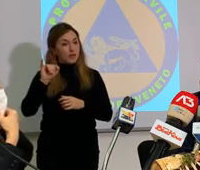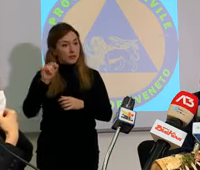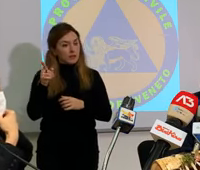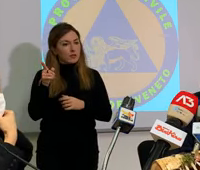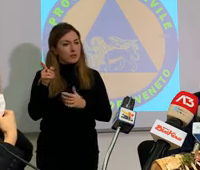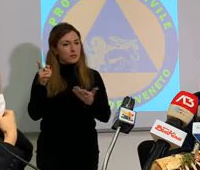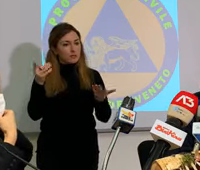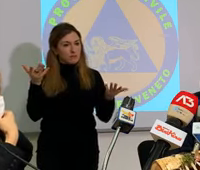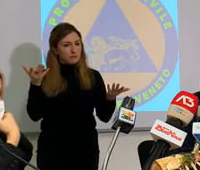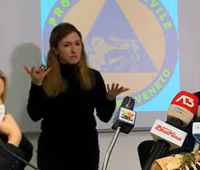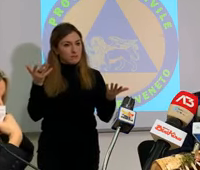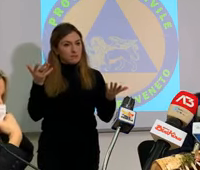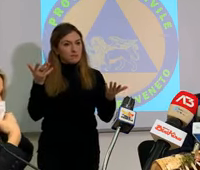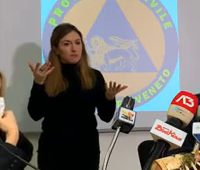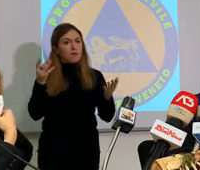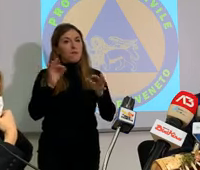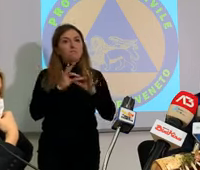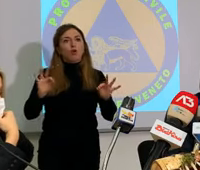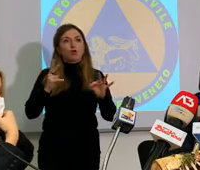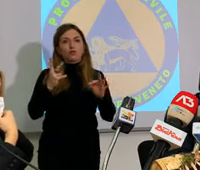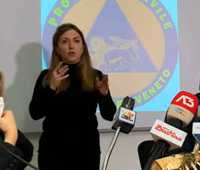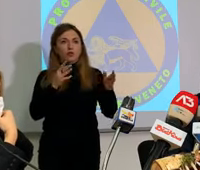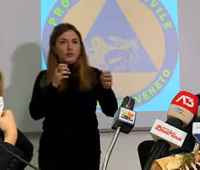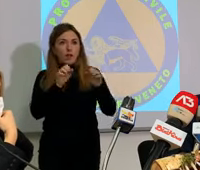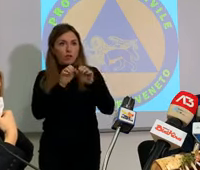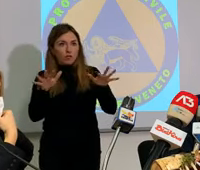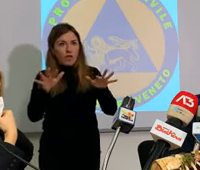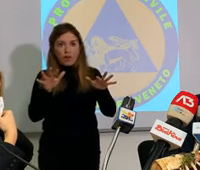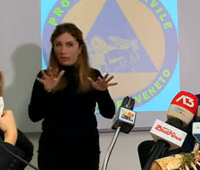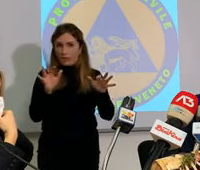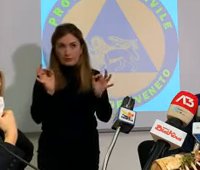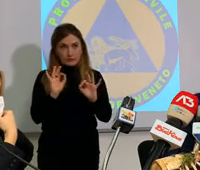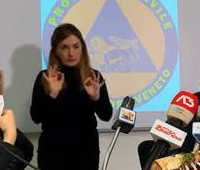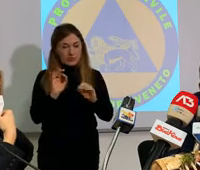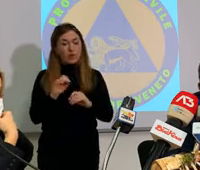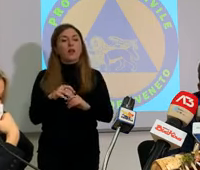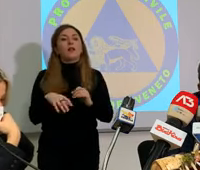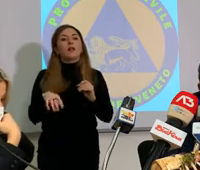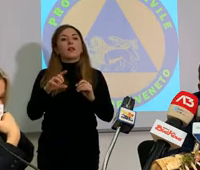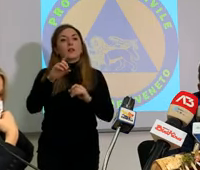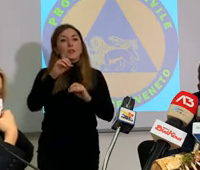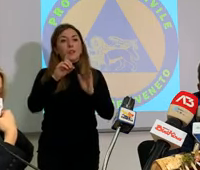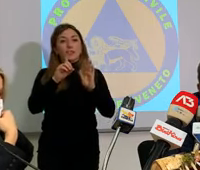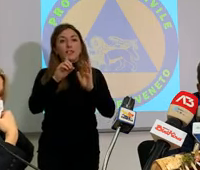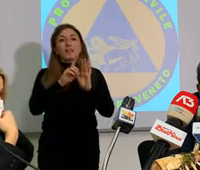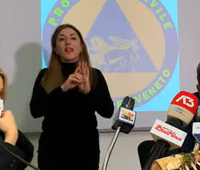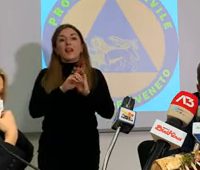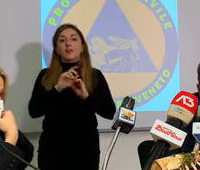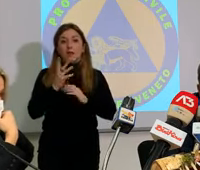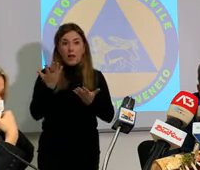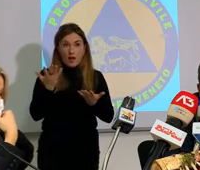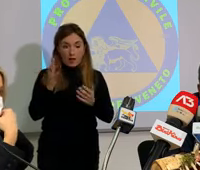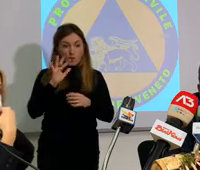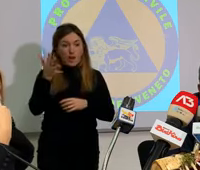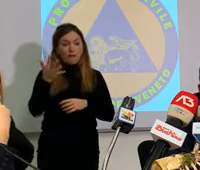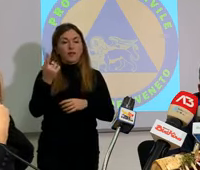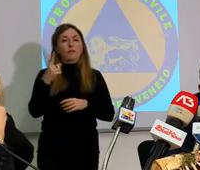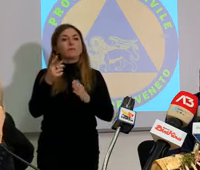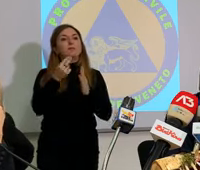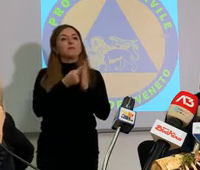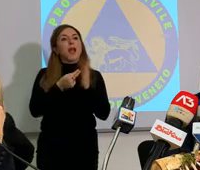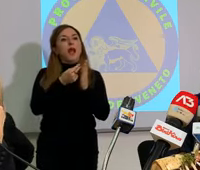tempo per una possibile seconda ondata è stata fatta un'altra delibera che è la 1100 trachea il piano emergenziale per